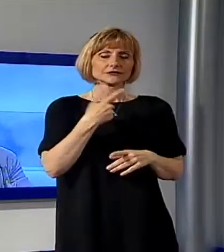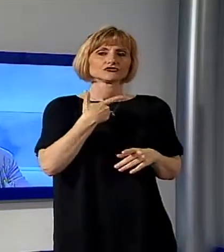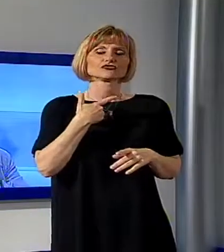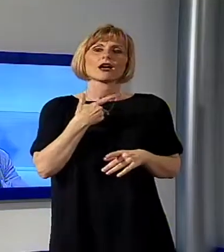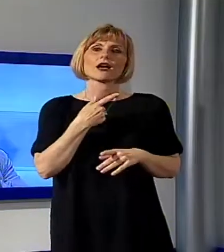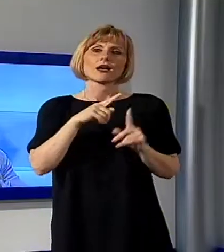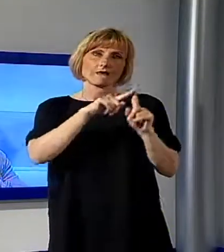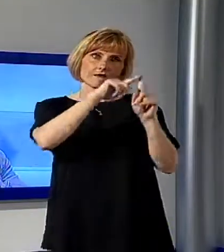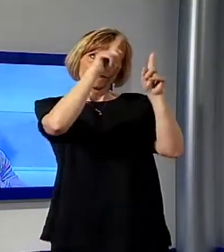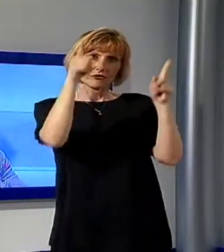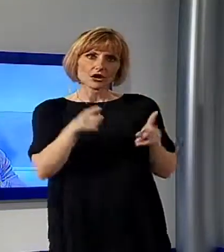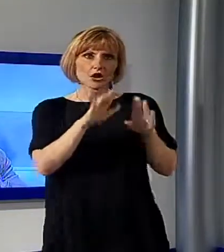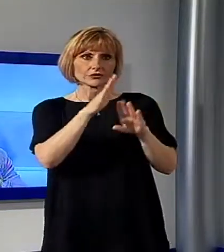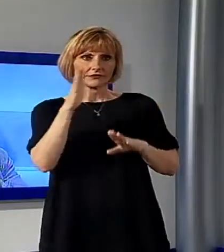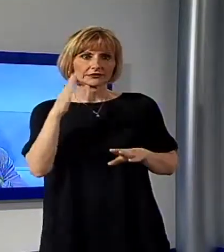contest praticamente.